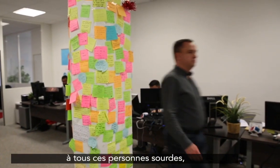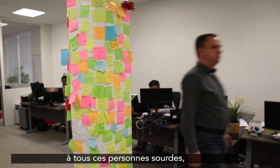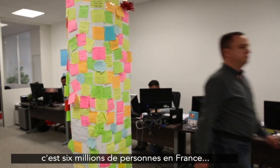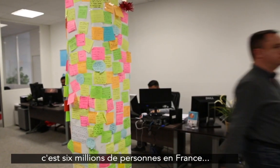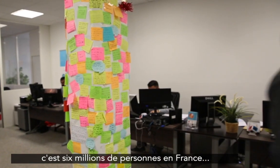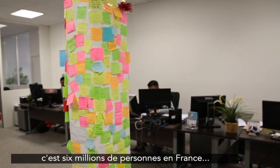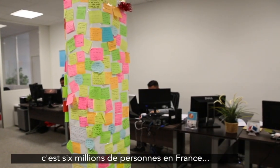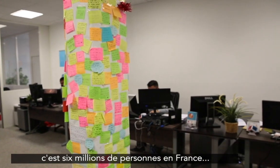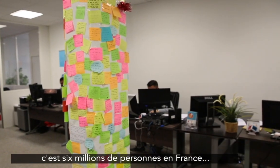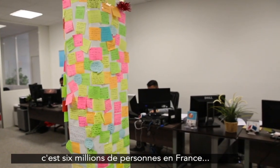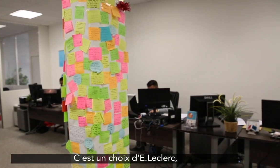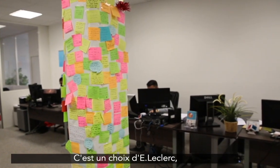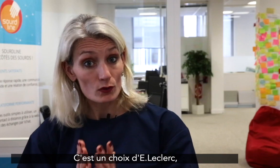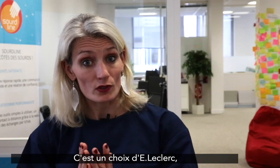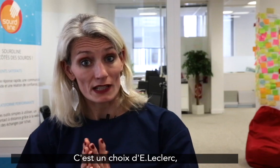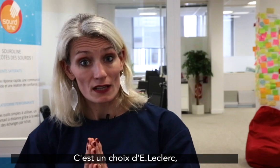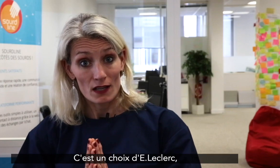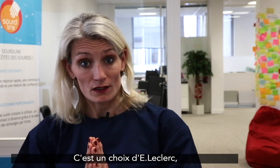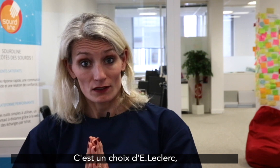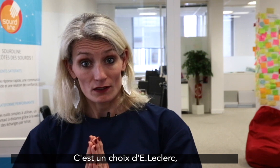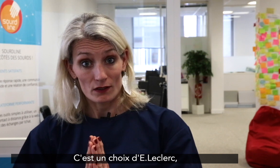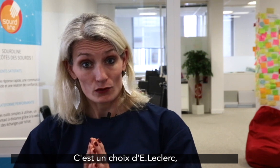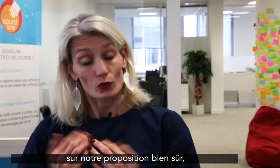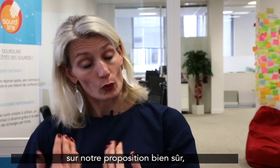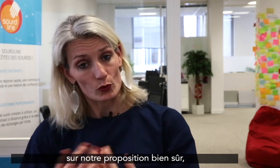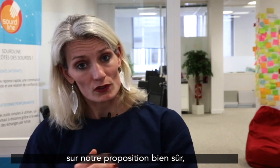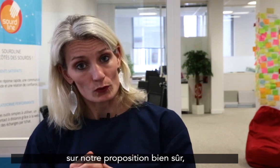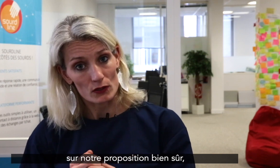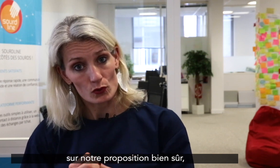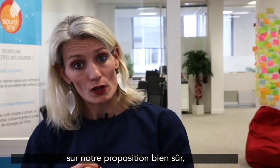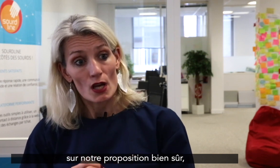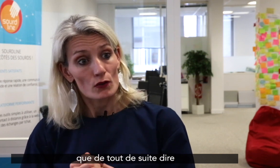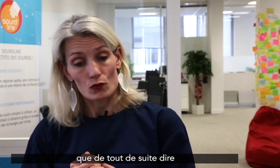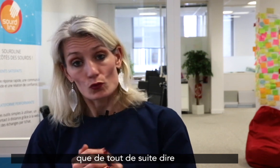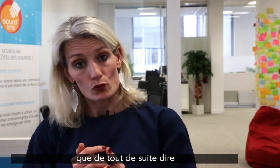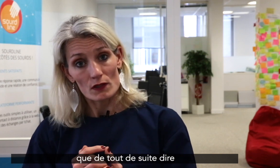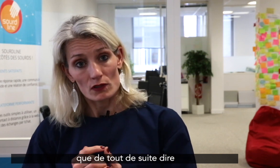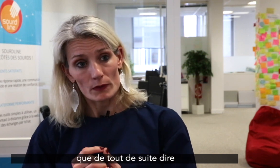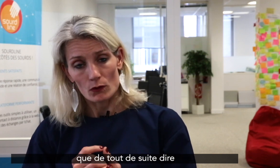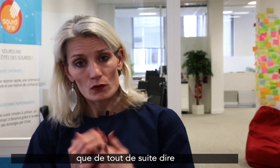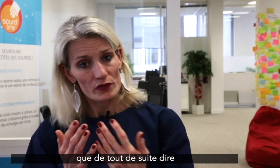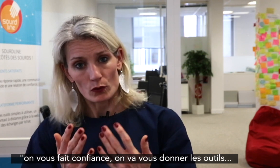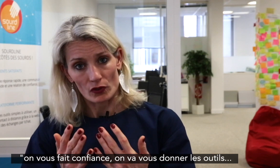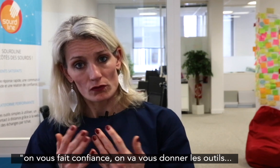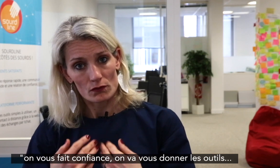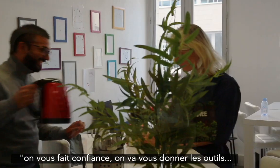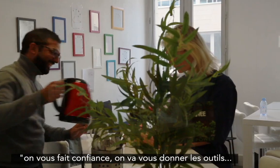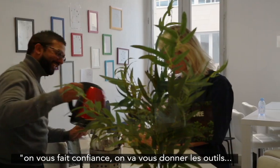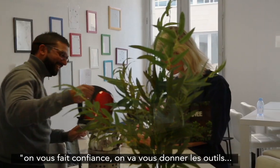sourdes, ces 6 millions de personnes en France. C'est un choix de Leclerc, sous notre proposition bien sûr, que de tout de suite se dire, oui, on vous fait confiance, on va vous donner les